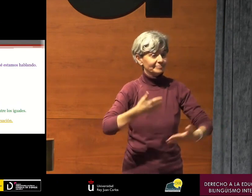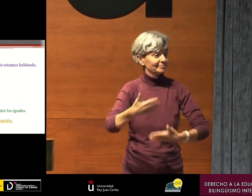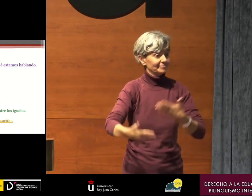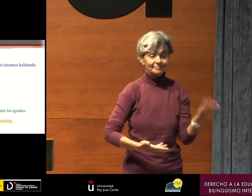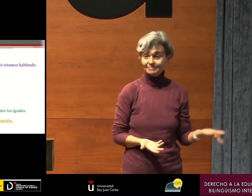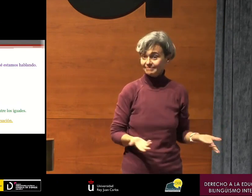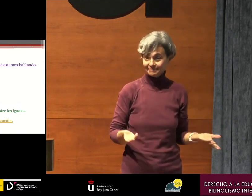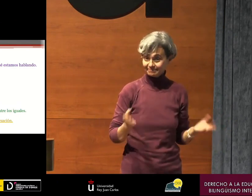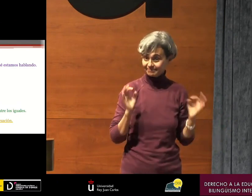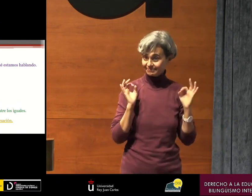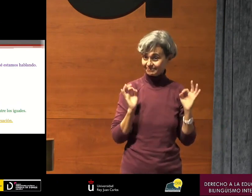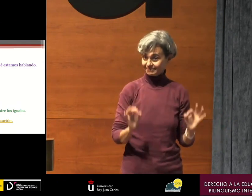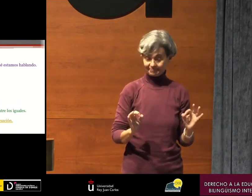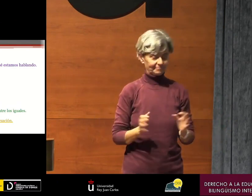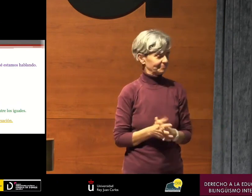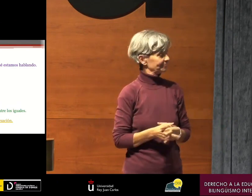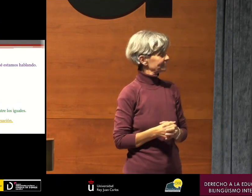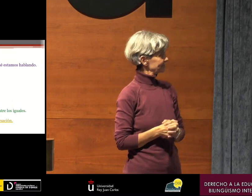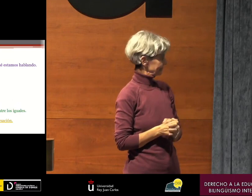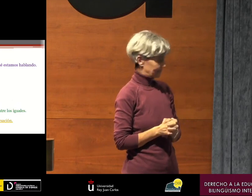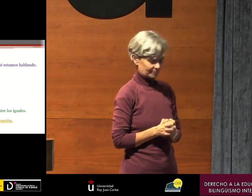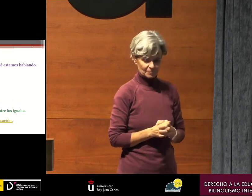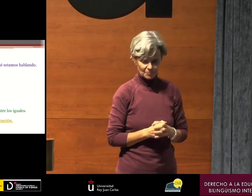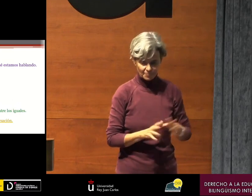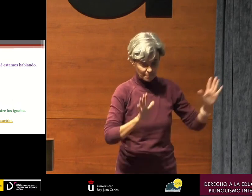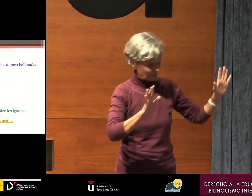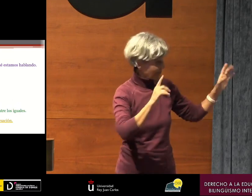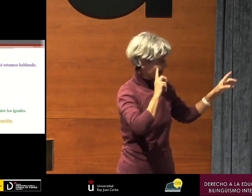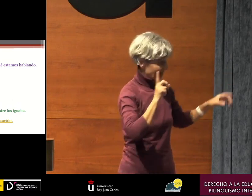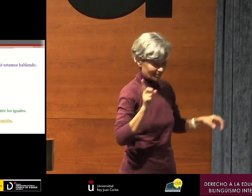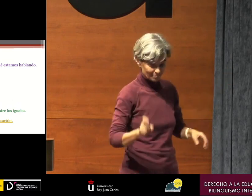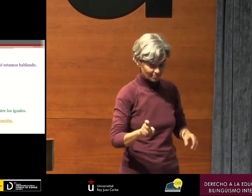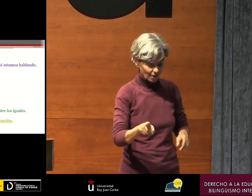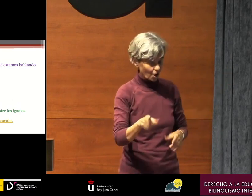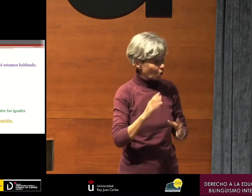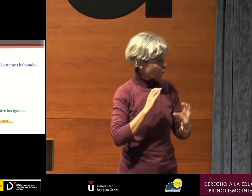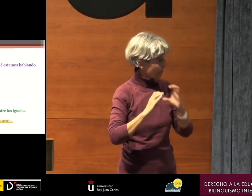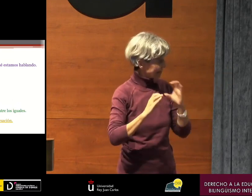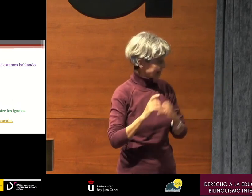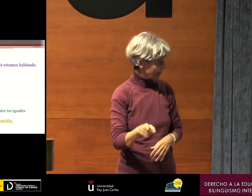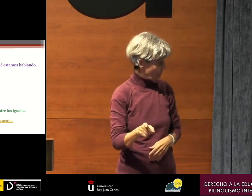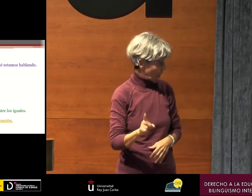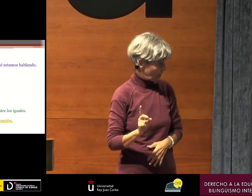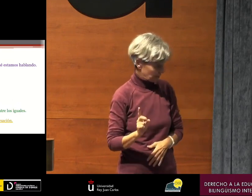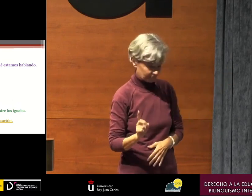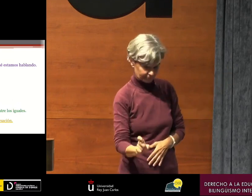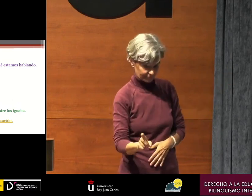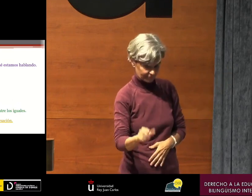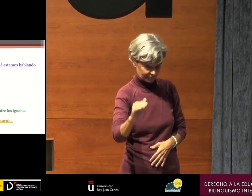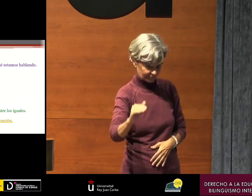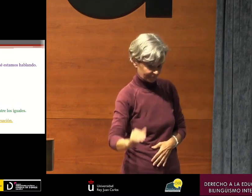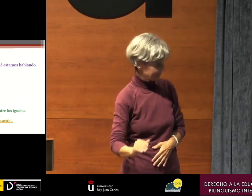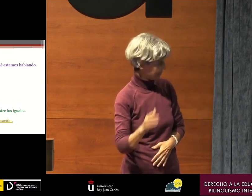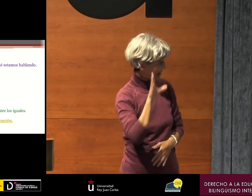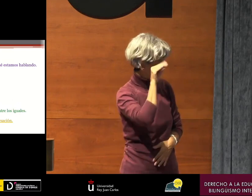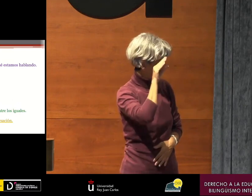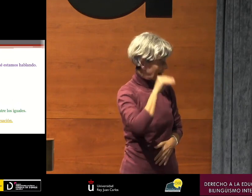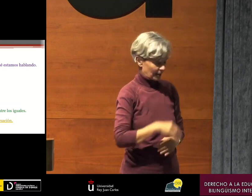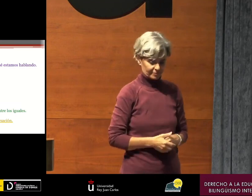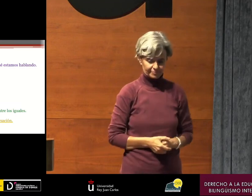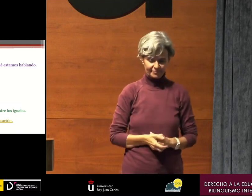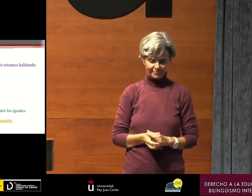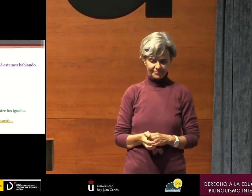Y esto al final es una dinámica que se puede producir de manera continua en ese entorno natural fuera de lo que es la propia